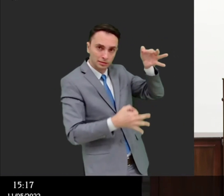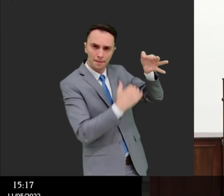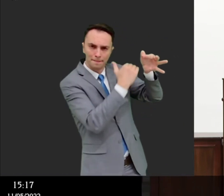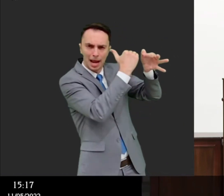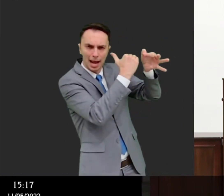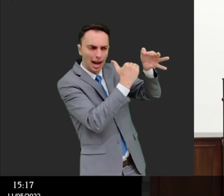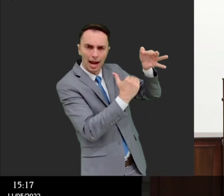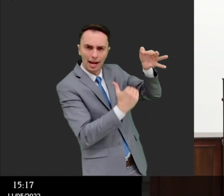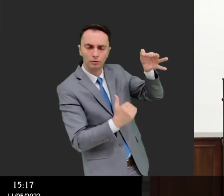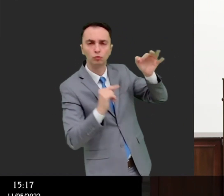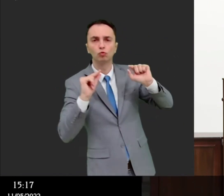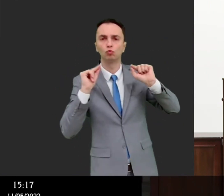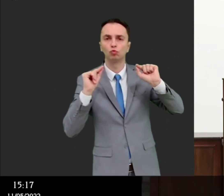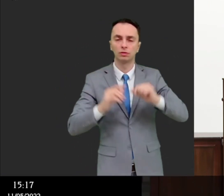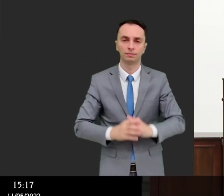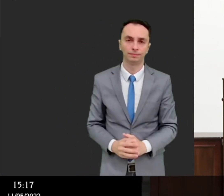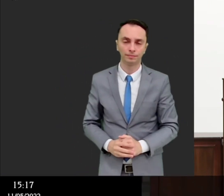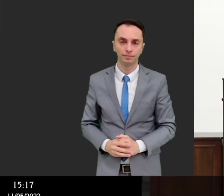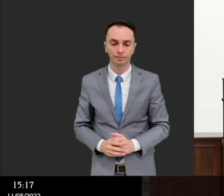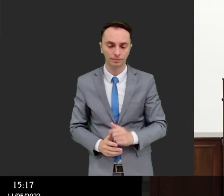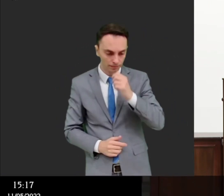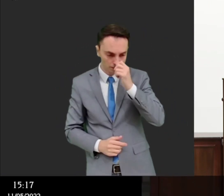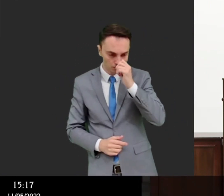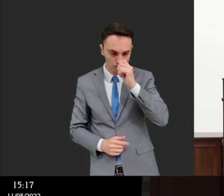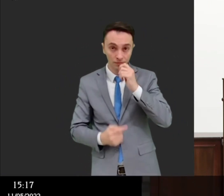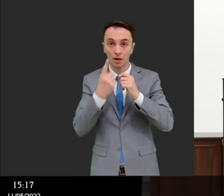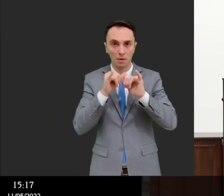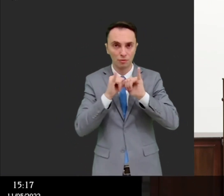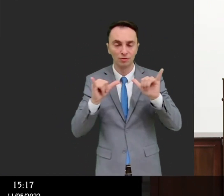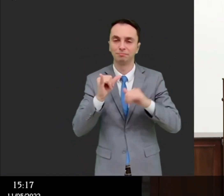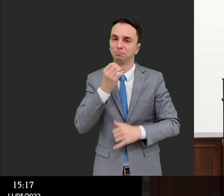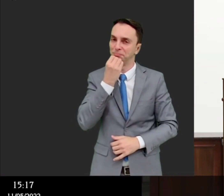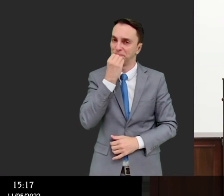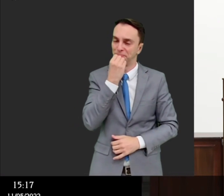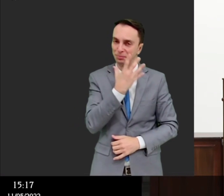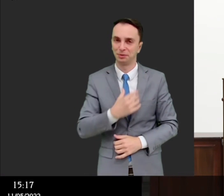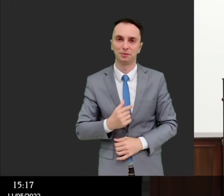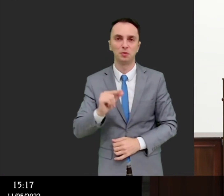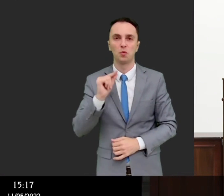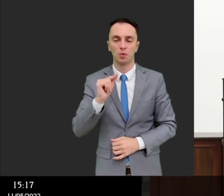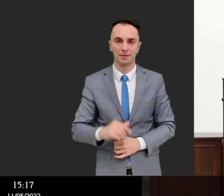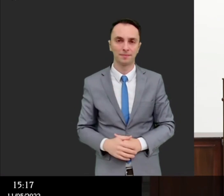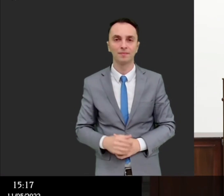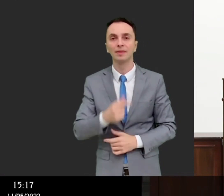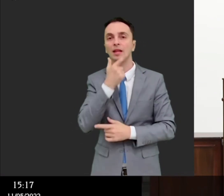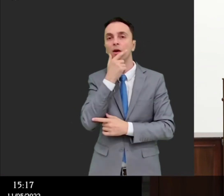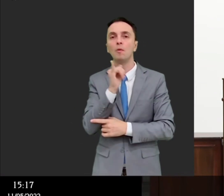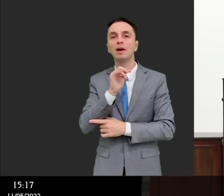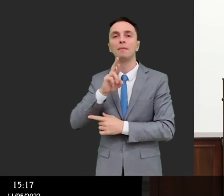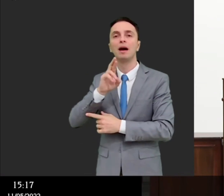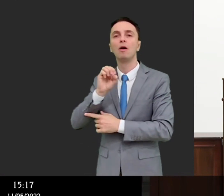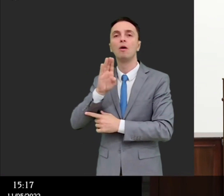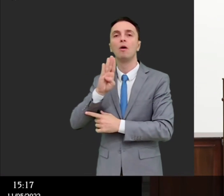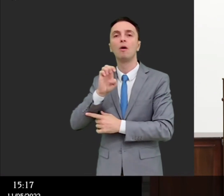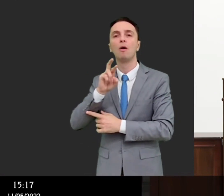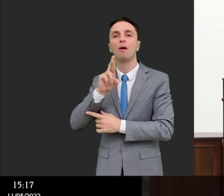mencionado, a querida Irmandade. Temos aqui uma notícia muito agradável. É um agradecimento do irmão